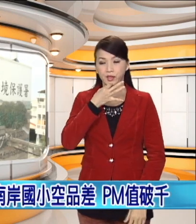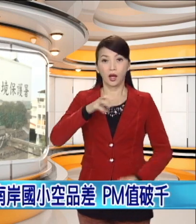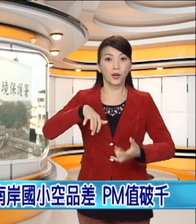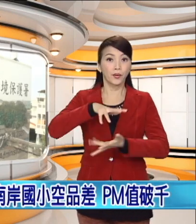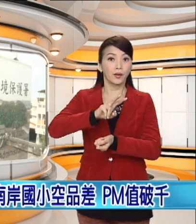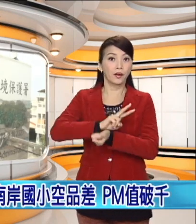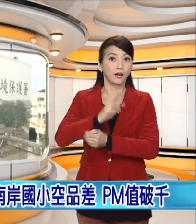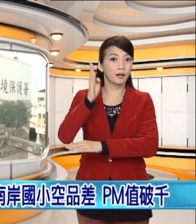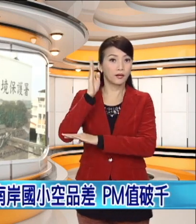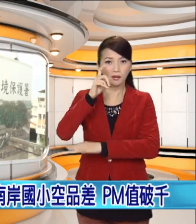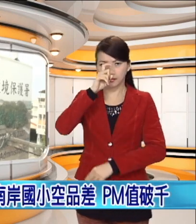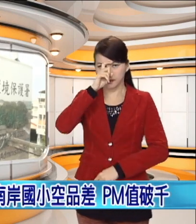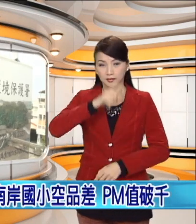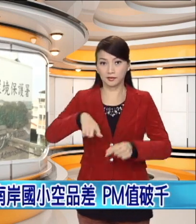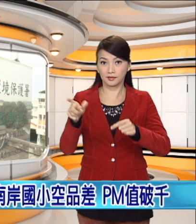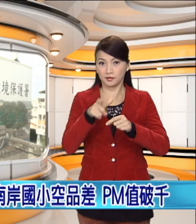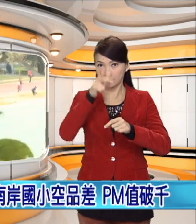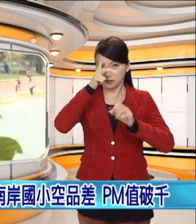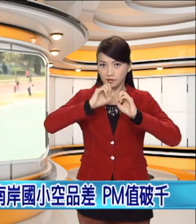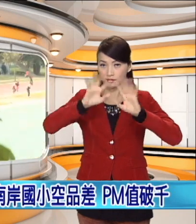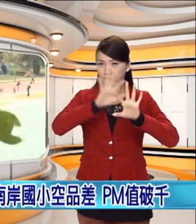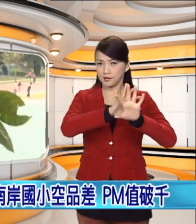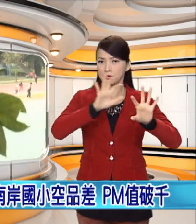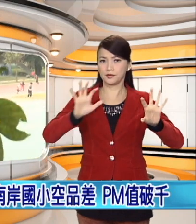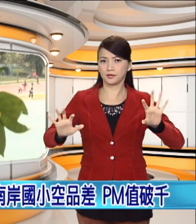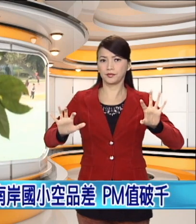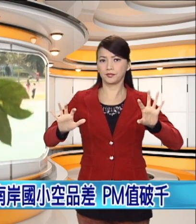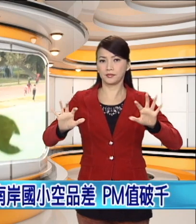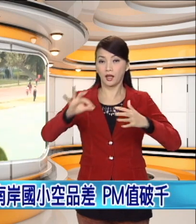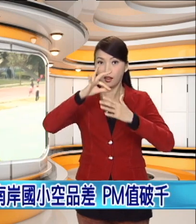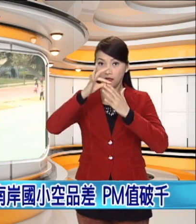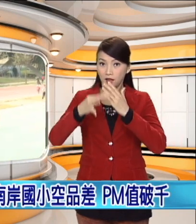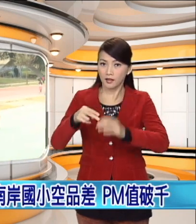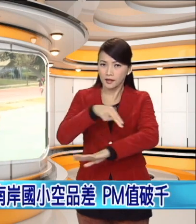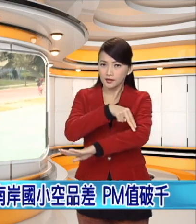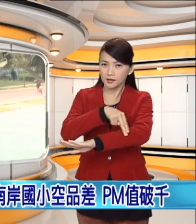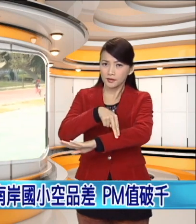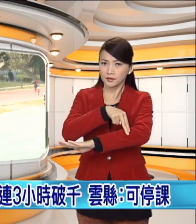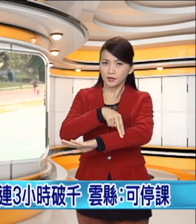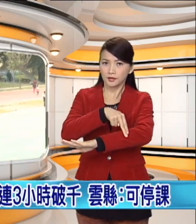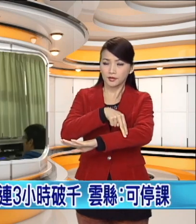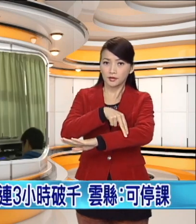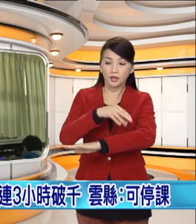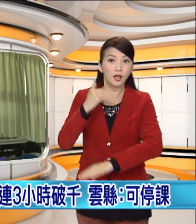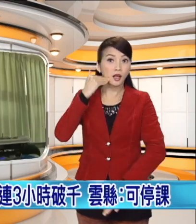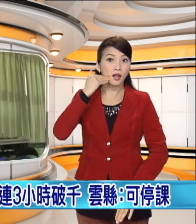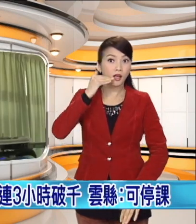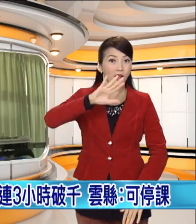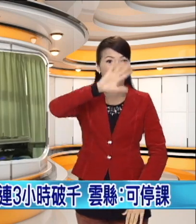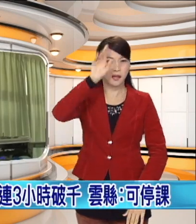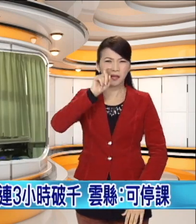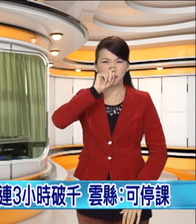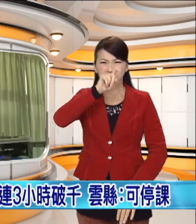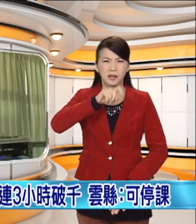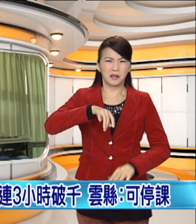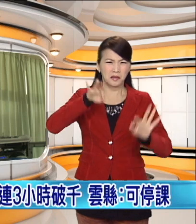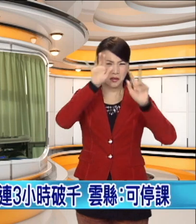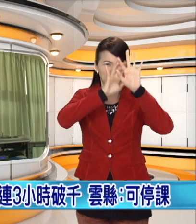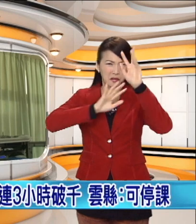大。云林县政府现在打算要比照台风警报，定出空屋停课标准。如